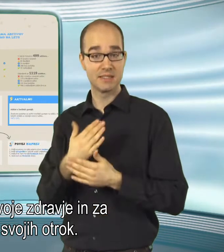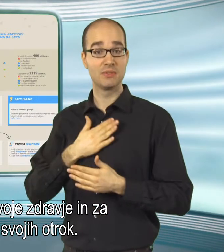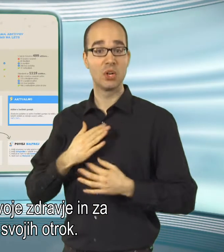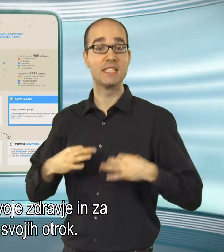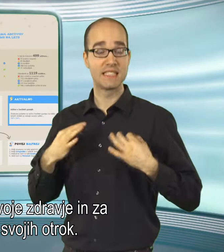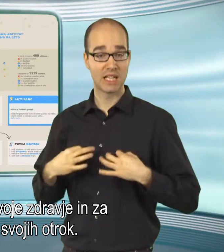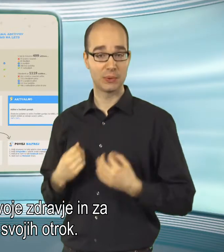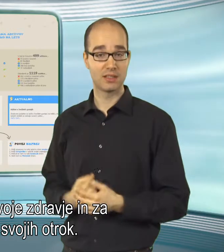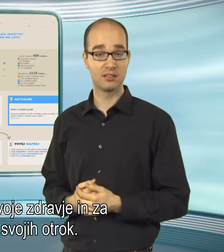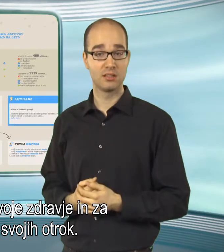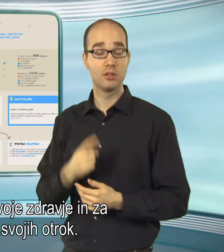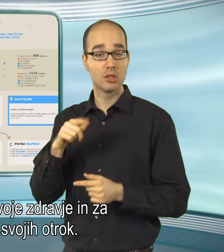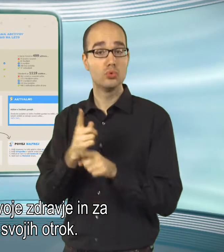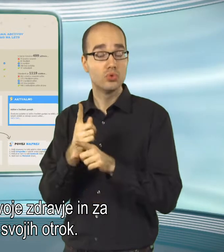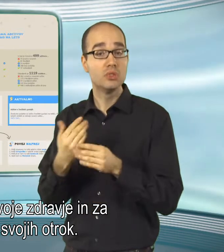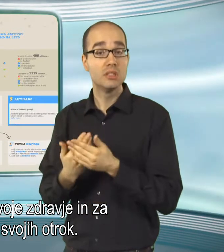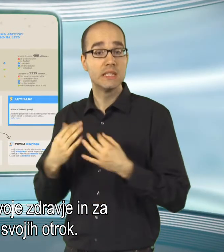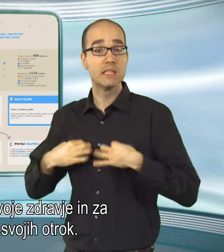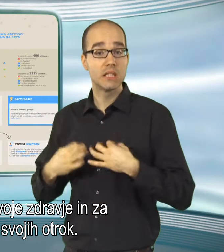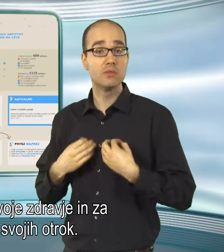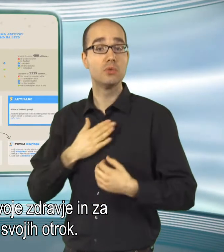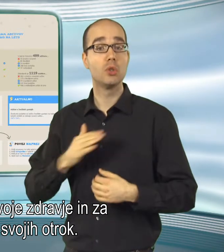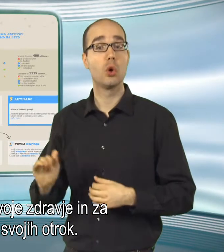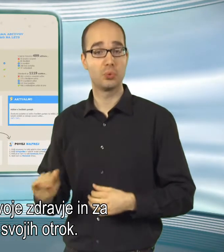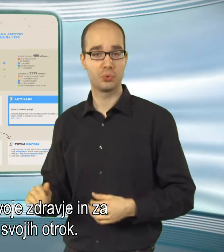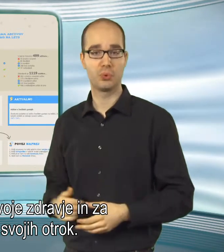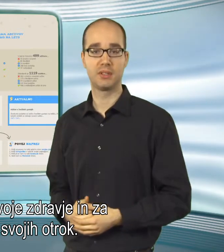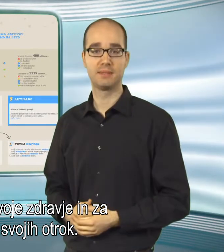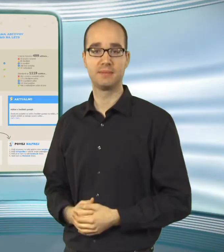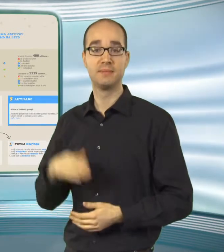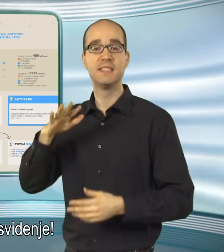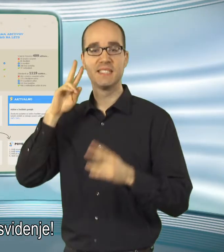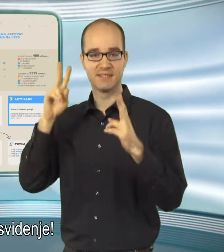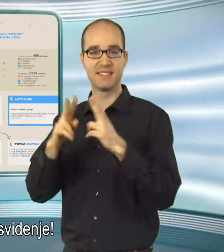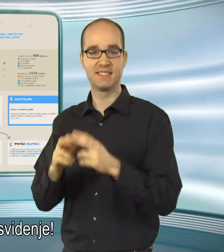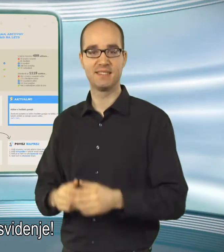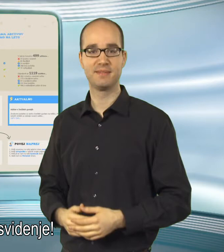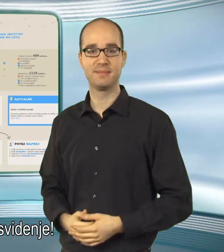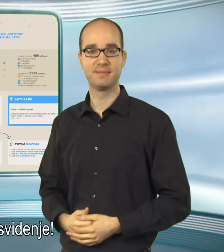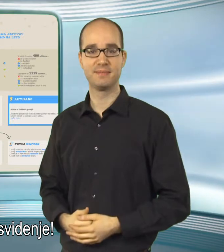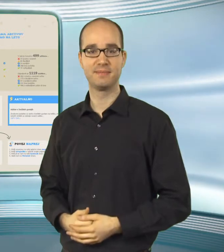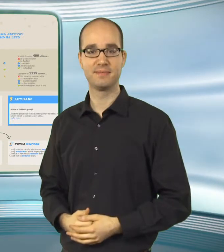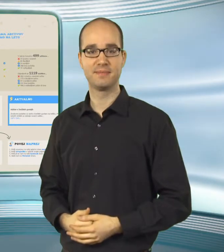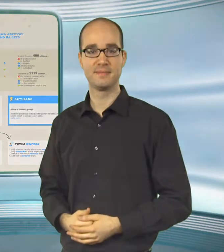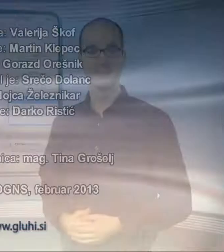Skrbite za svoje zdravje in za zdravje svojih otrok. Nasvidenje.